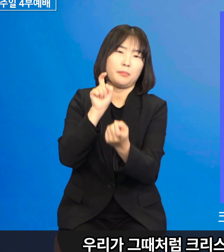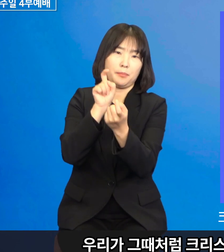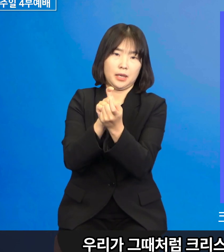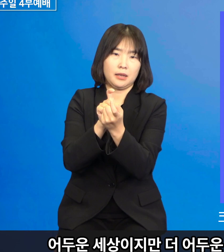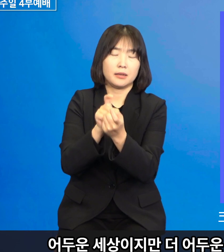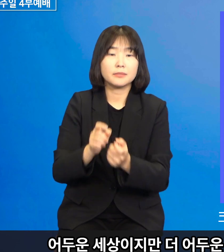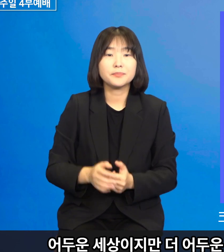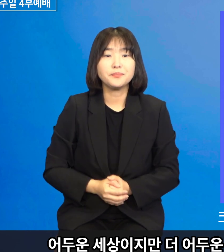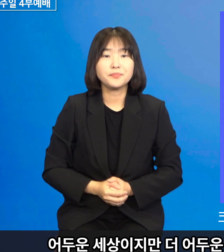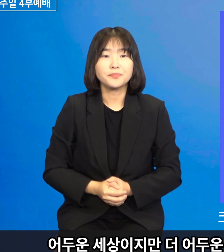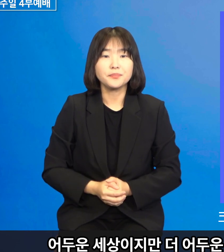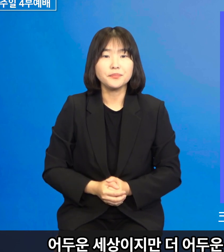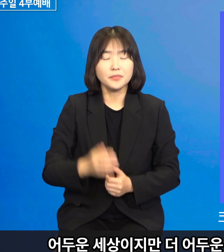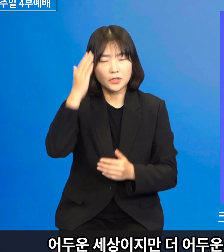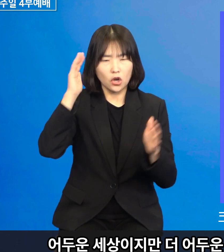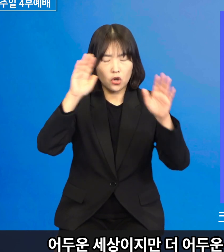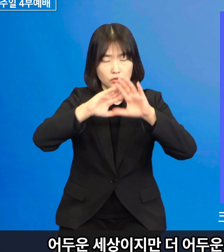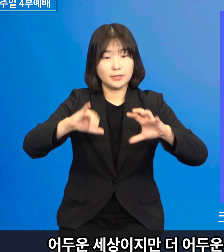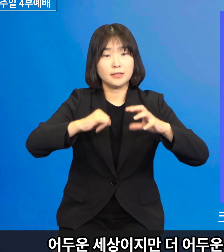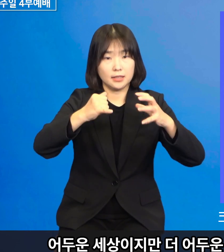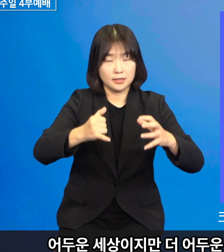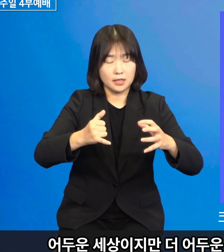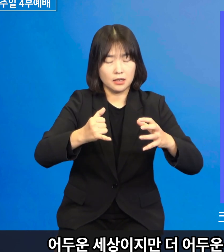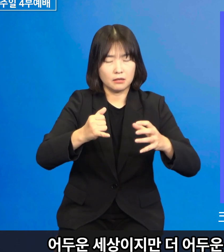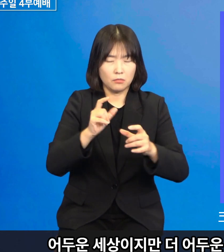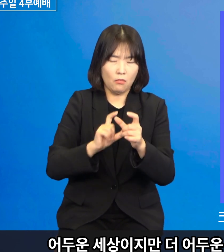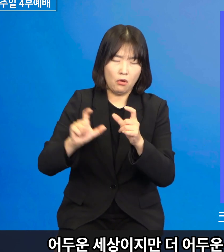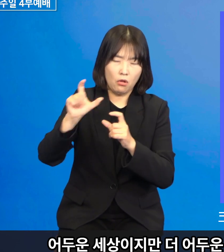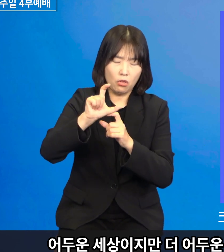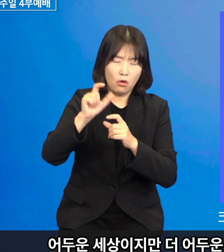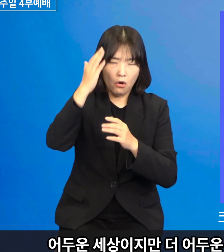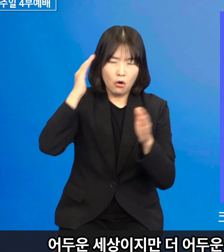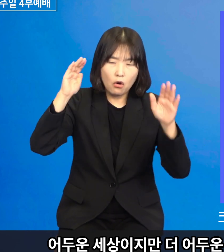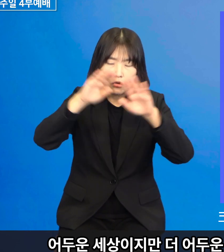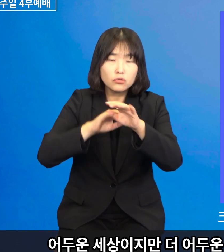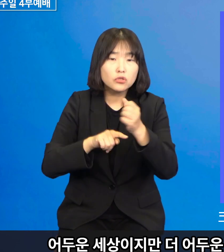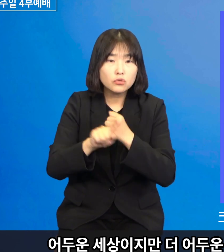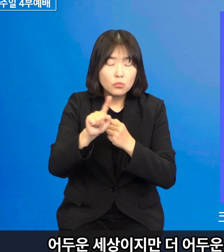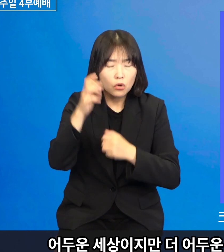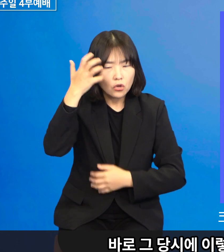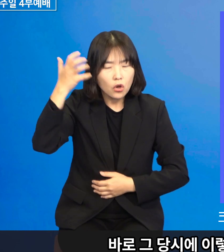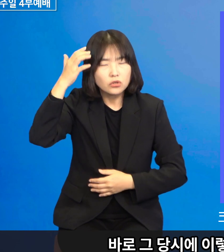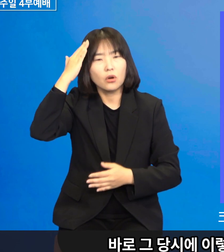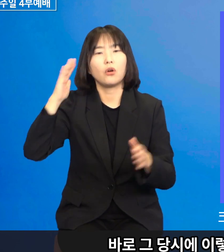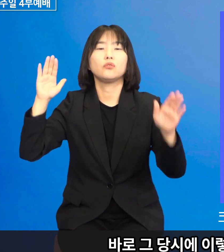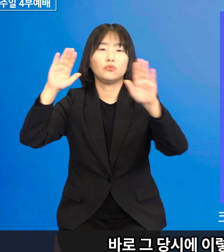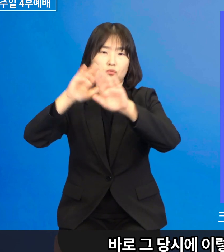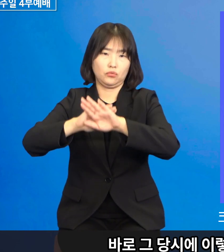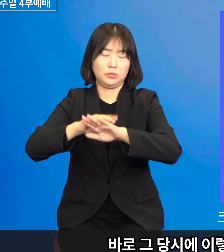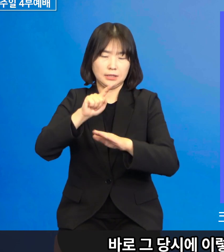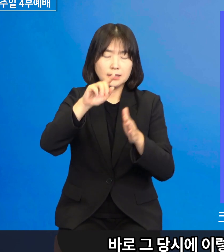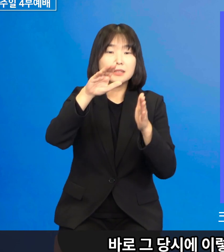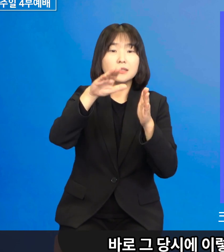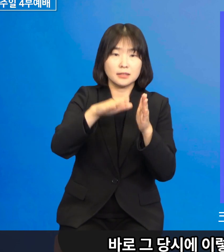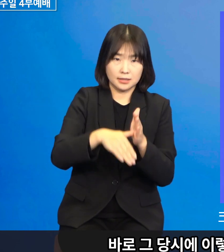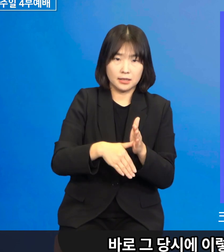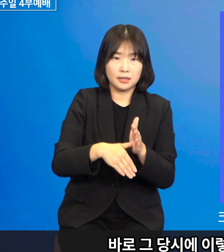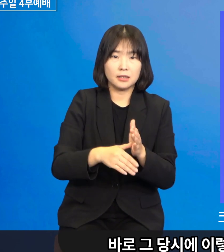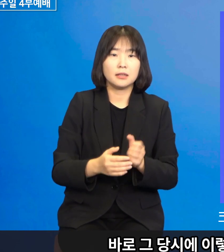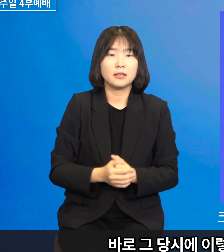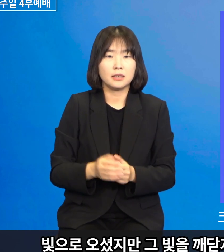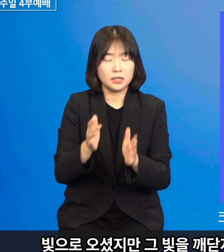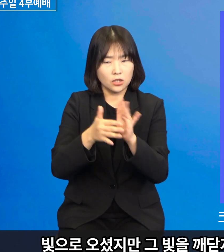있습니다. 어두운 세상이지만 더 어두운 세상인 이유는 영적인 어둠인데, 바로 그 당시에 이렇게